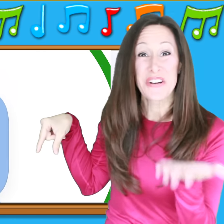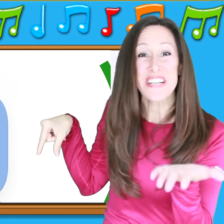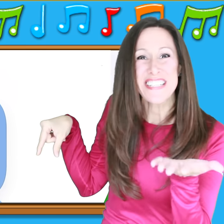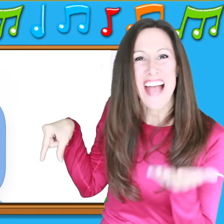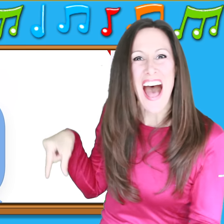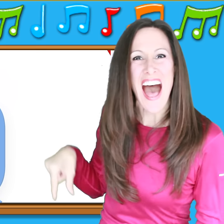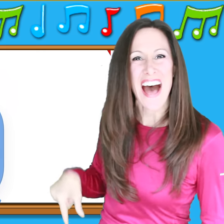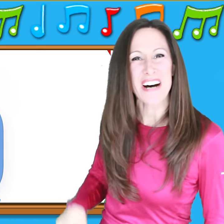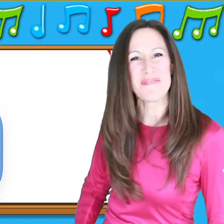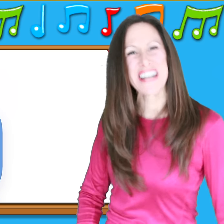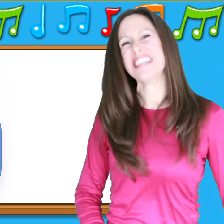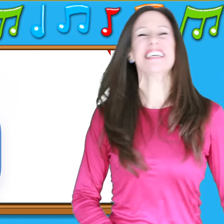Good job!